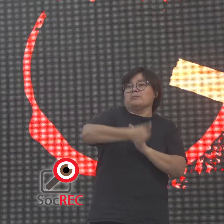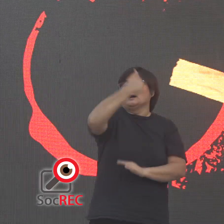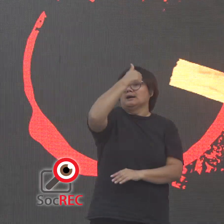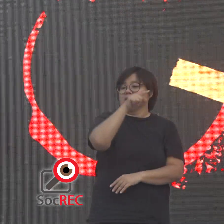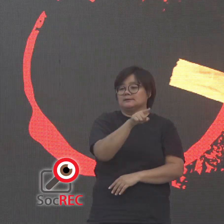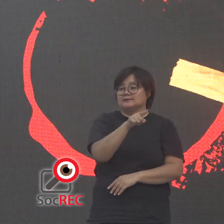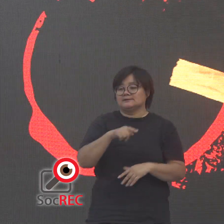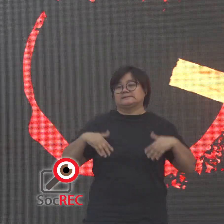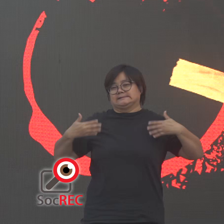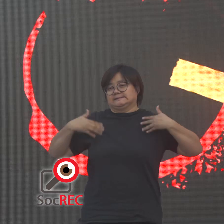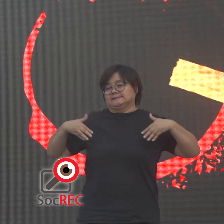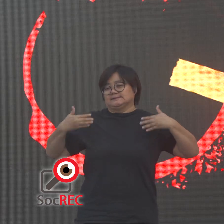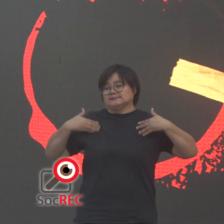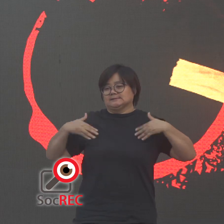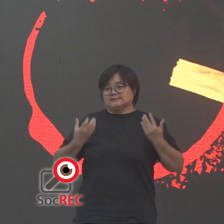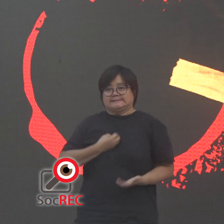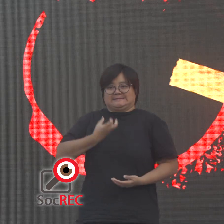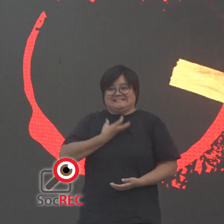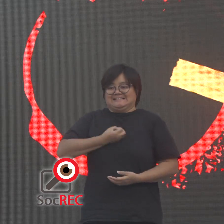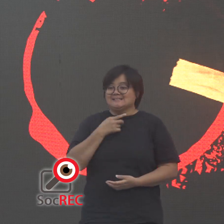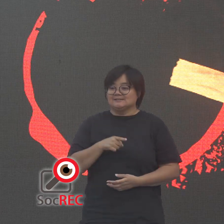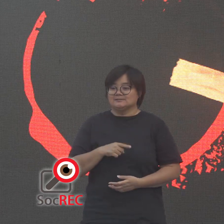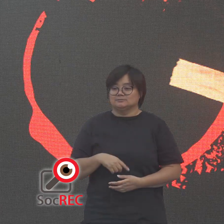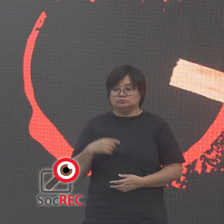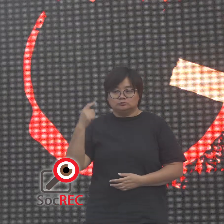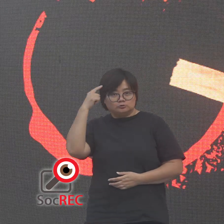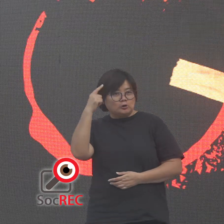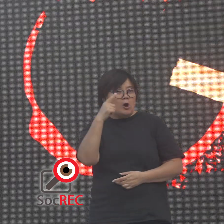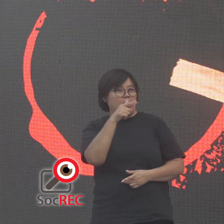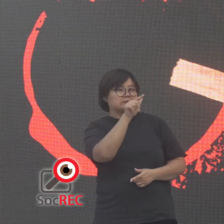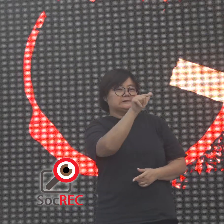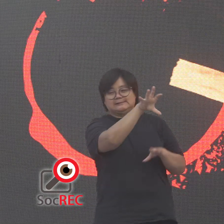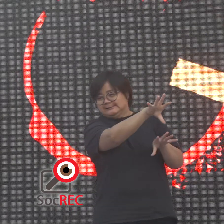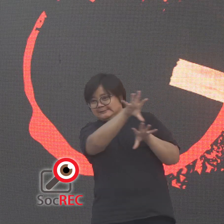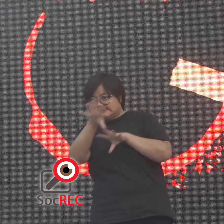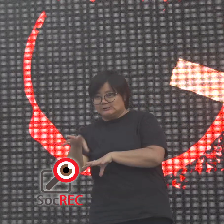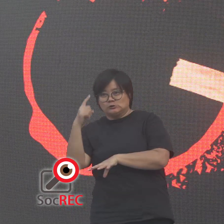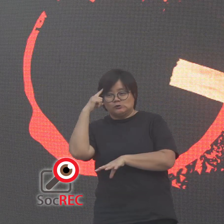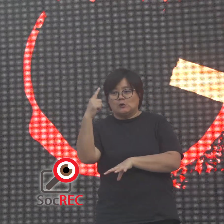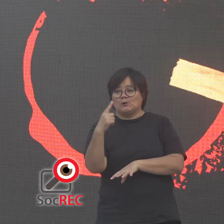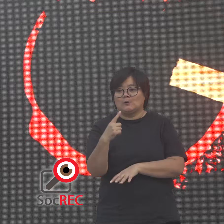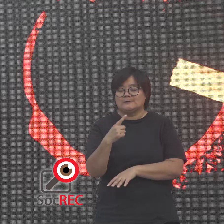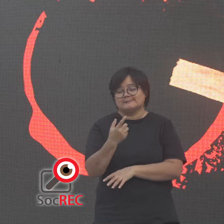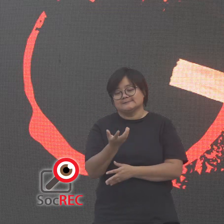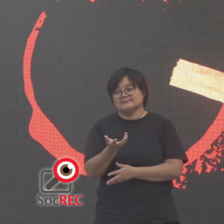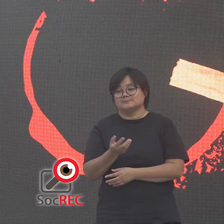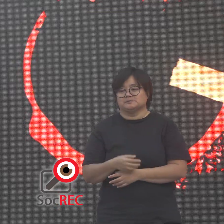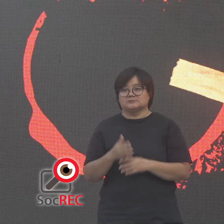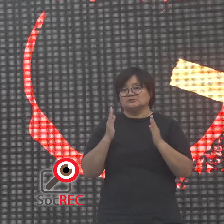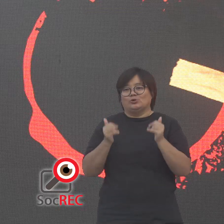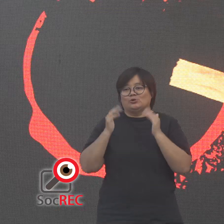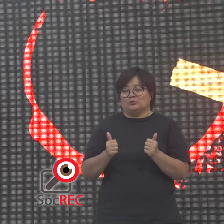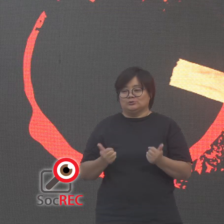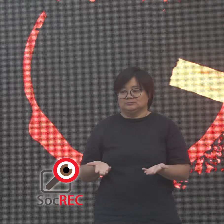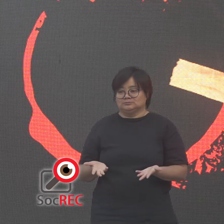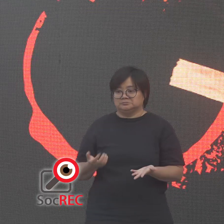望的投射，我相信大家都會有。對於我來說，其實最有感覺的反而是蔡英文總